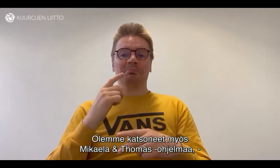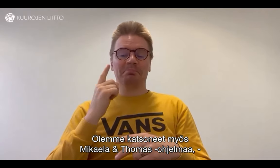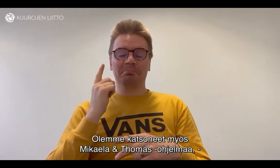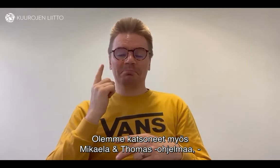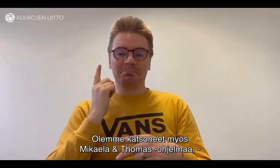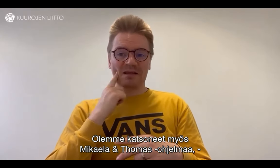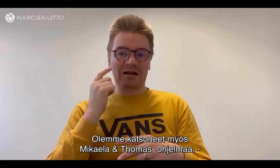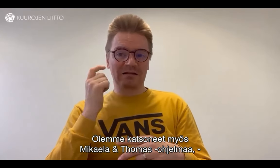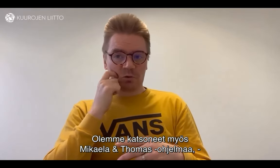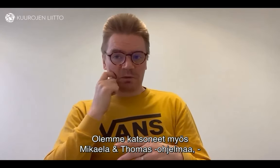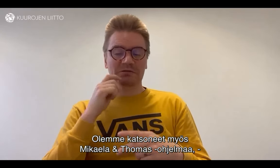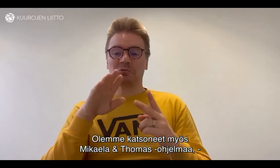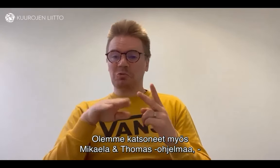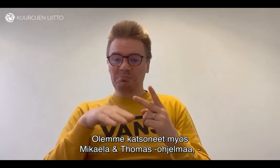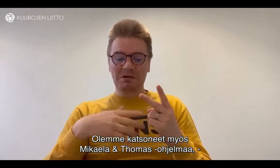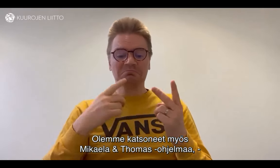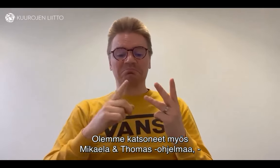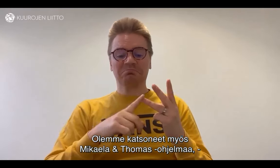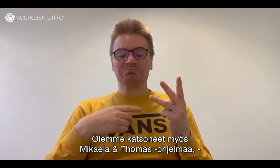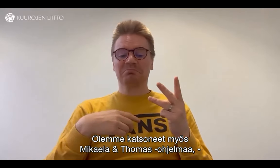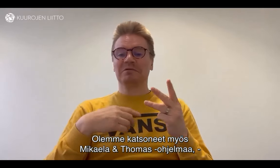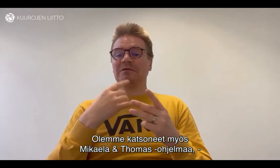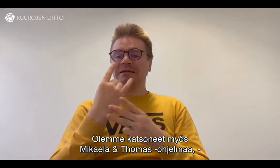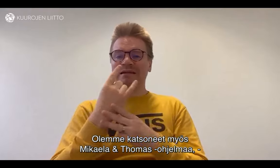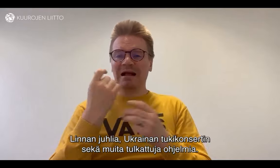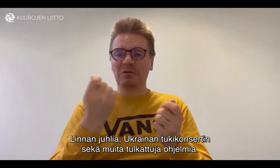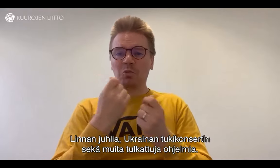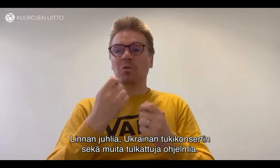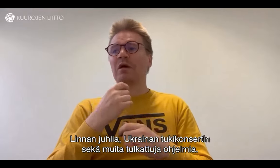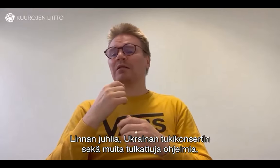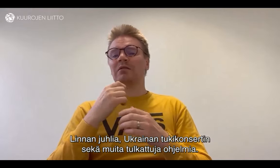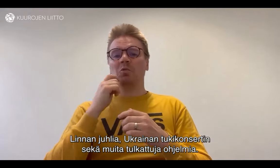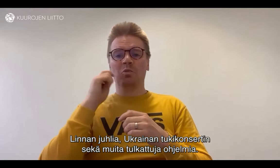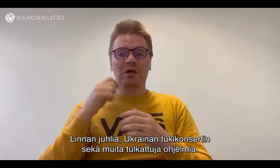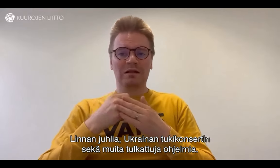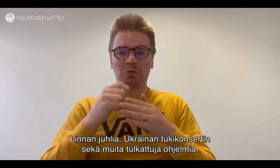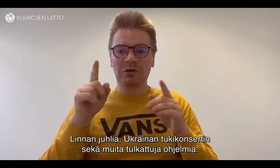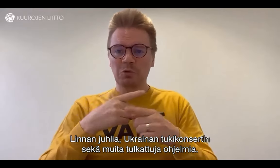on tulkattu viittomakielelle. Olemme katsoneet myös Mikaela ja Toomas-ohjelmaa.